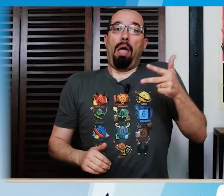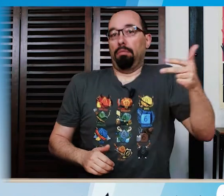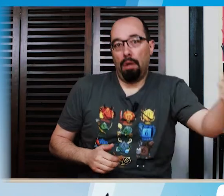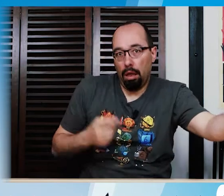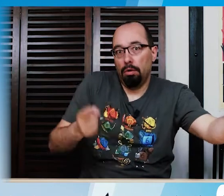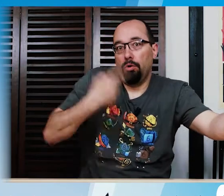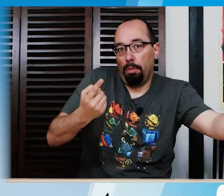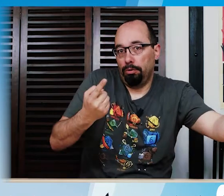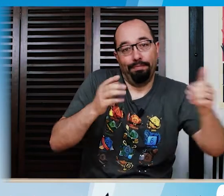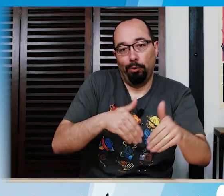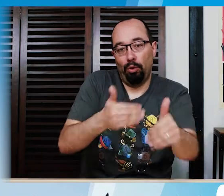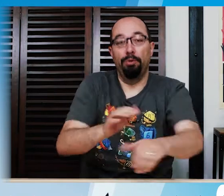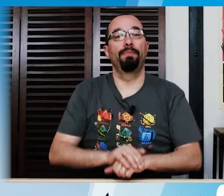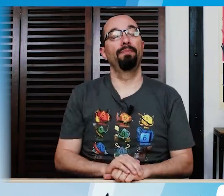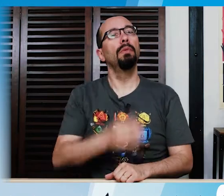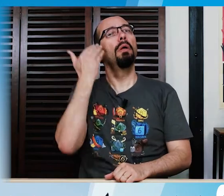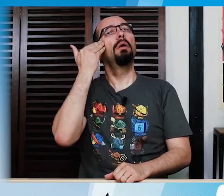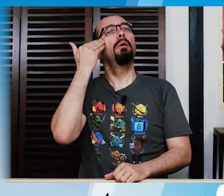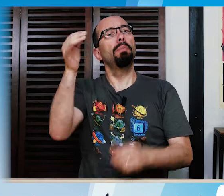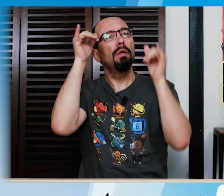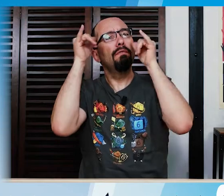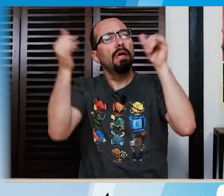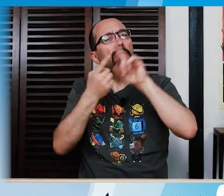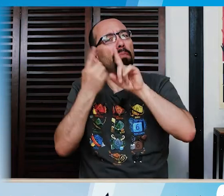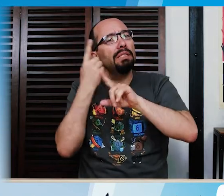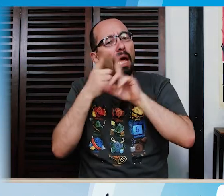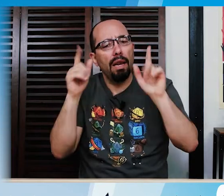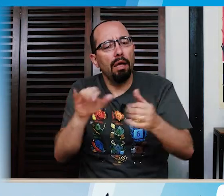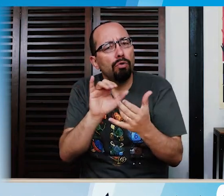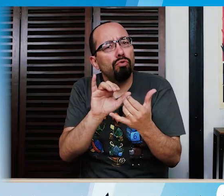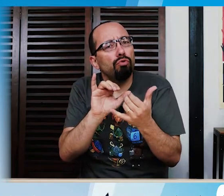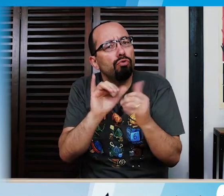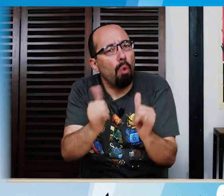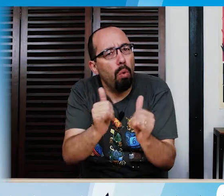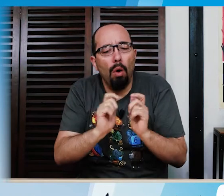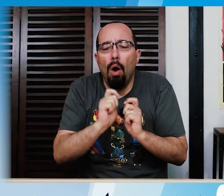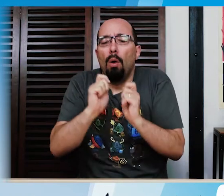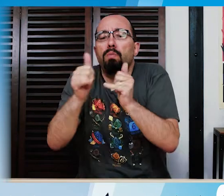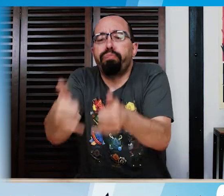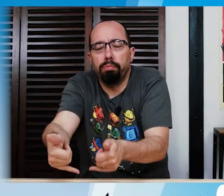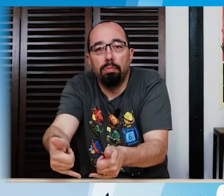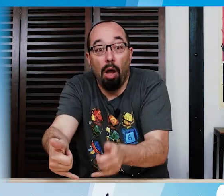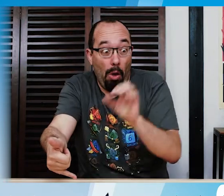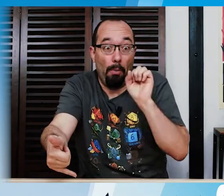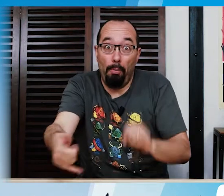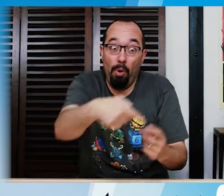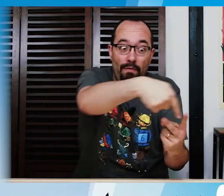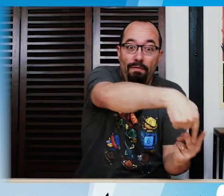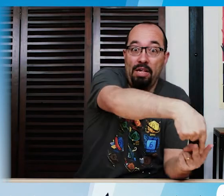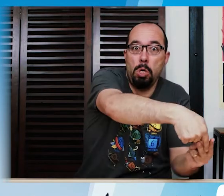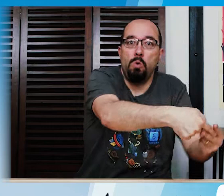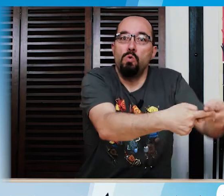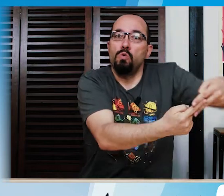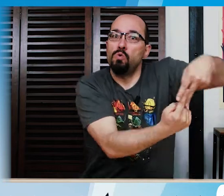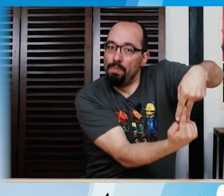le joueur B doit donc reprendre en jouant sur le troupeau 1, et ainsi de suite. Dès qu'un joueur pose une vache spéciale, il